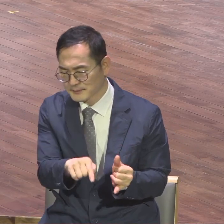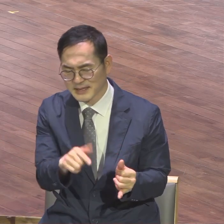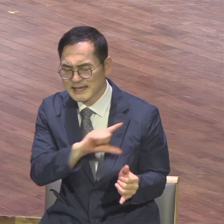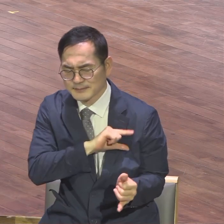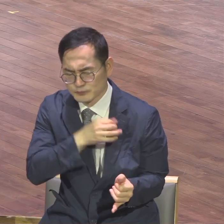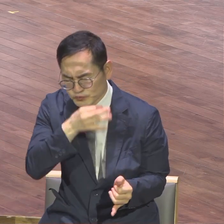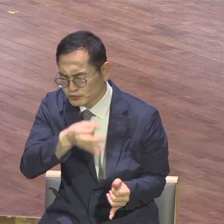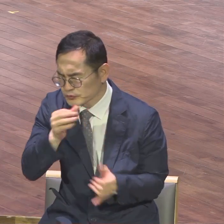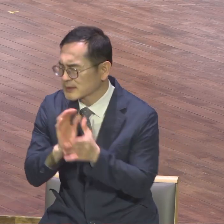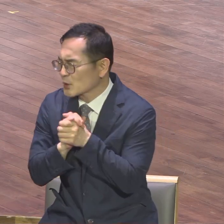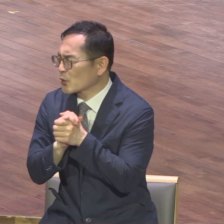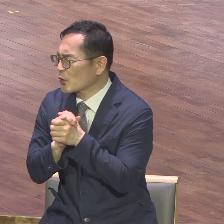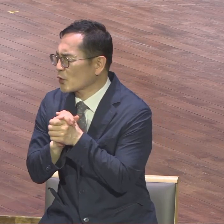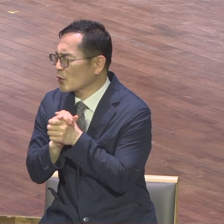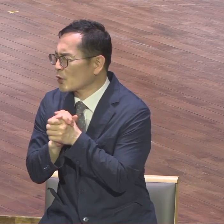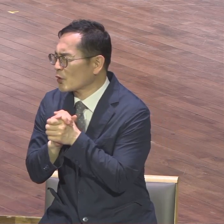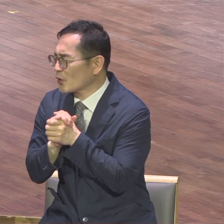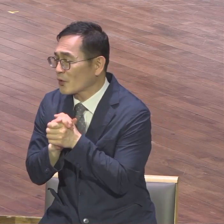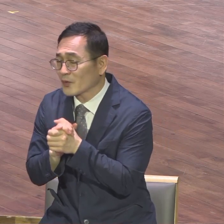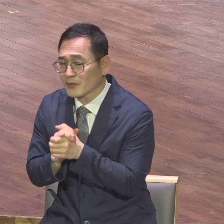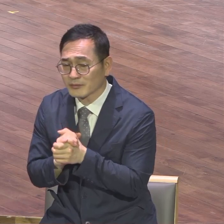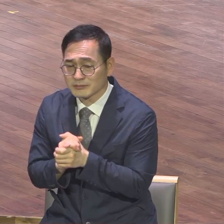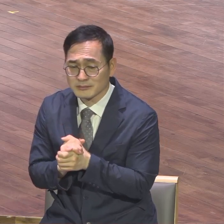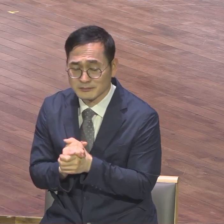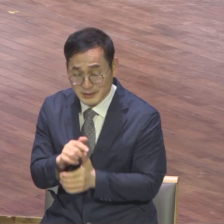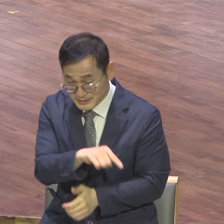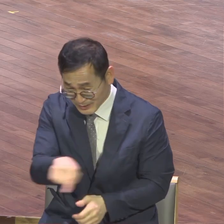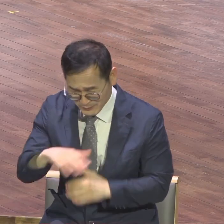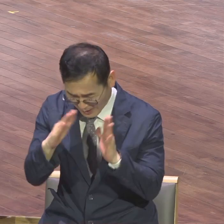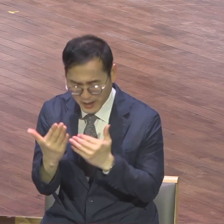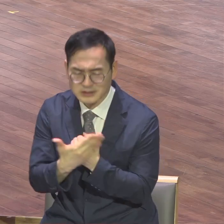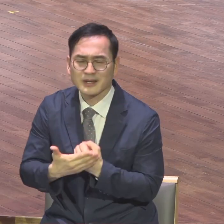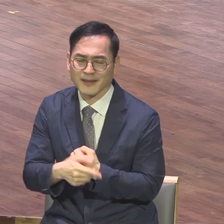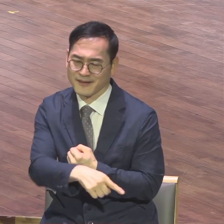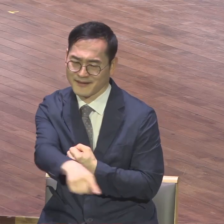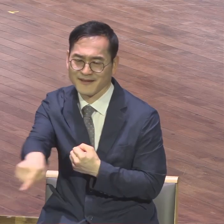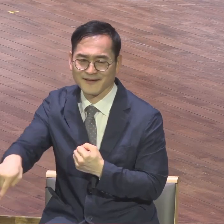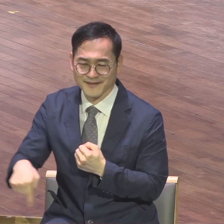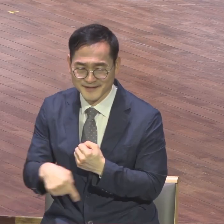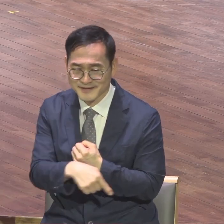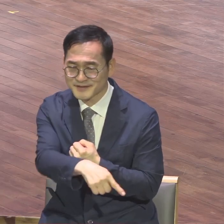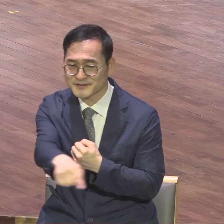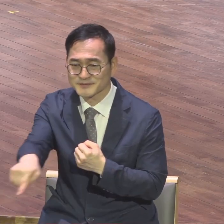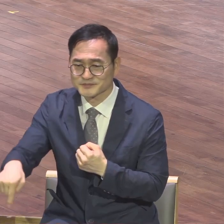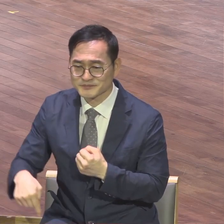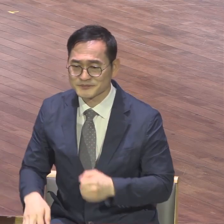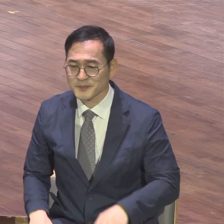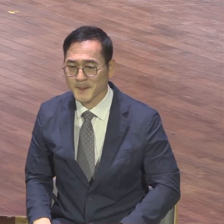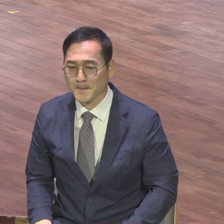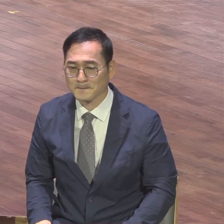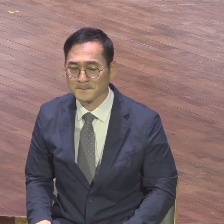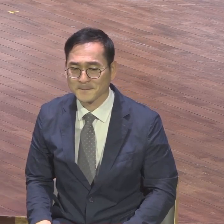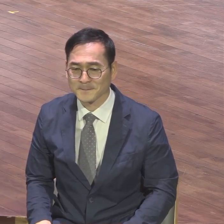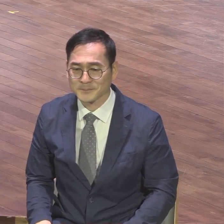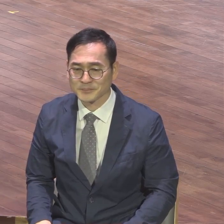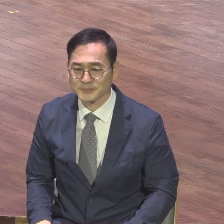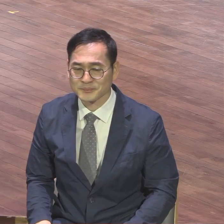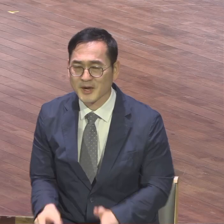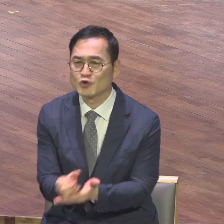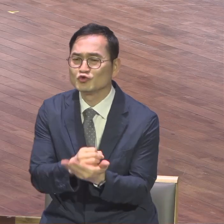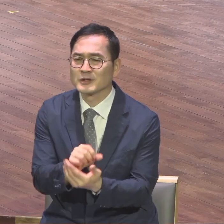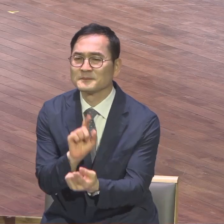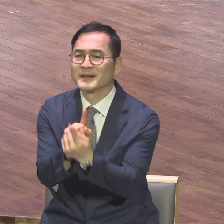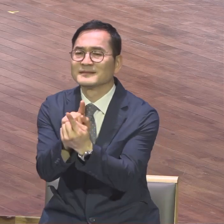때까지. 아멘. 이런 만남의 축복을 모두 다 함께 누려야지. 여기 불신앙 가져버리면 만남의 축복 싹 다 뺏긴단 말이에요. 싹